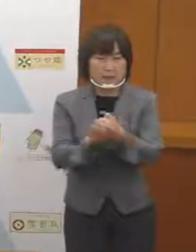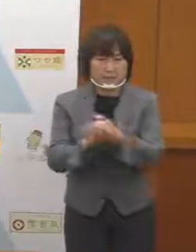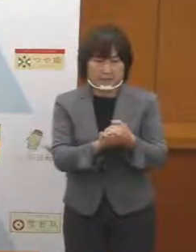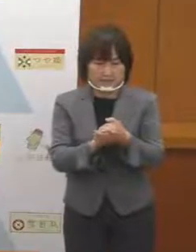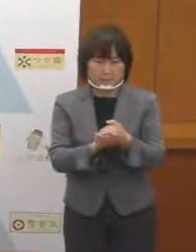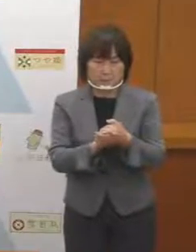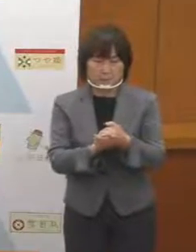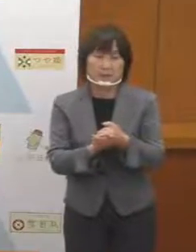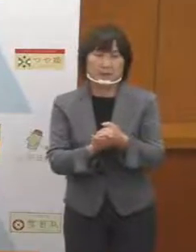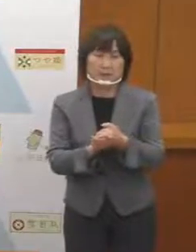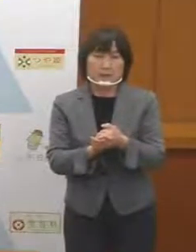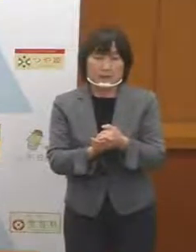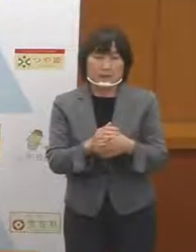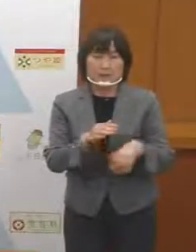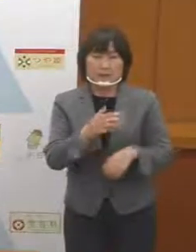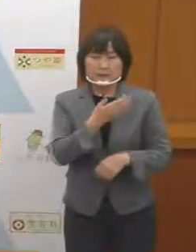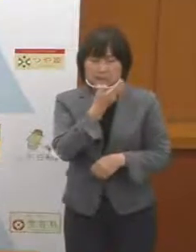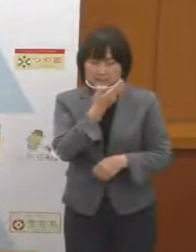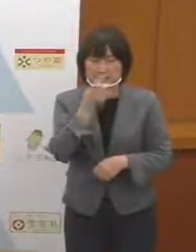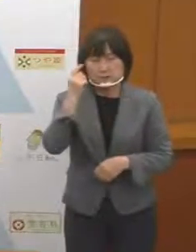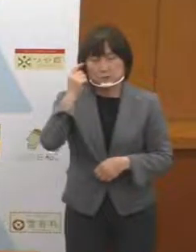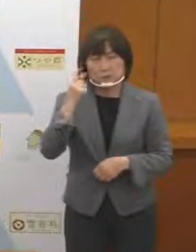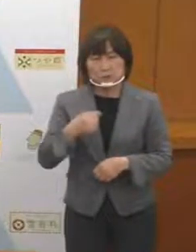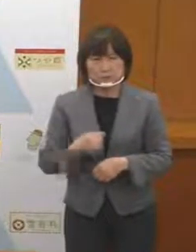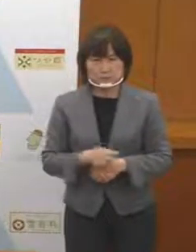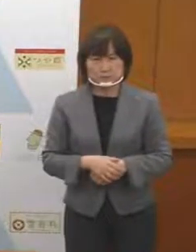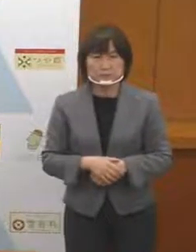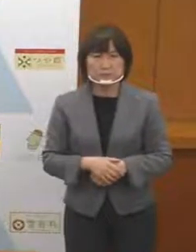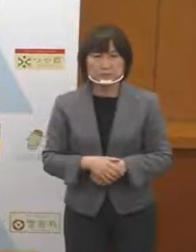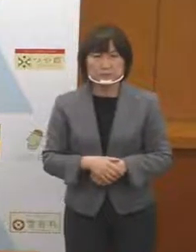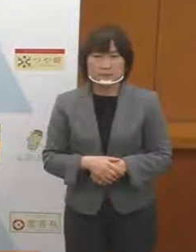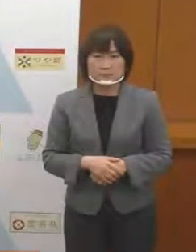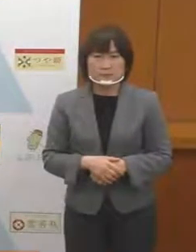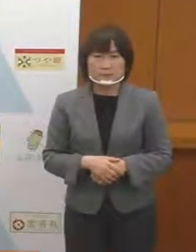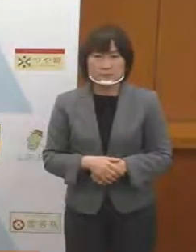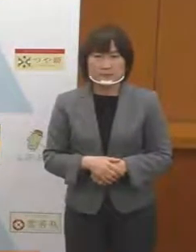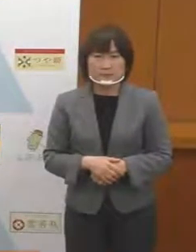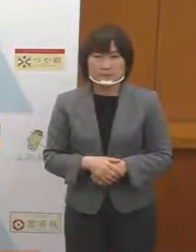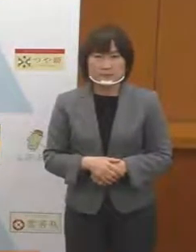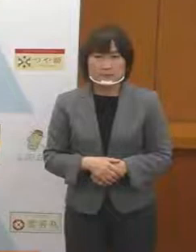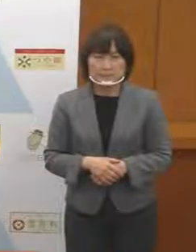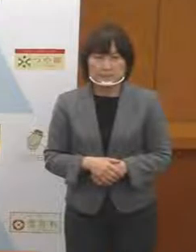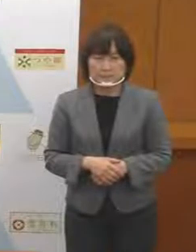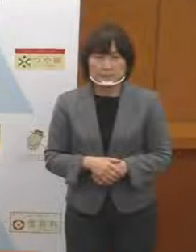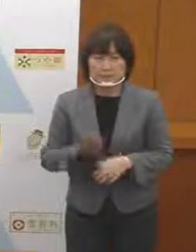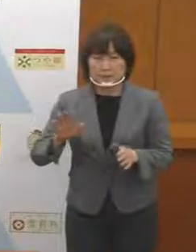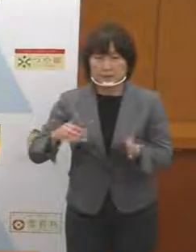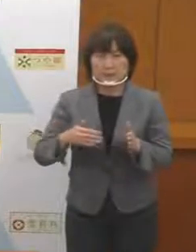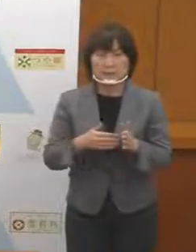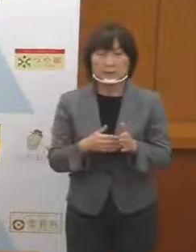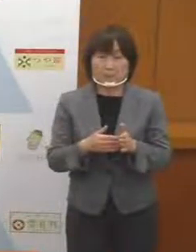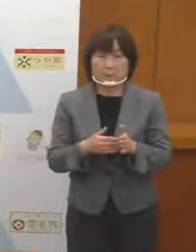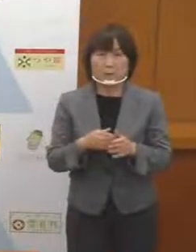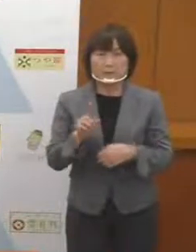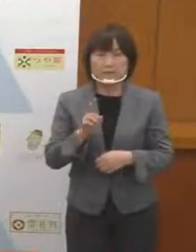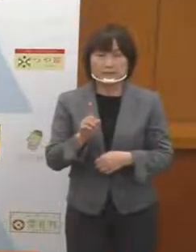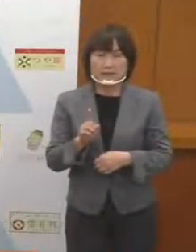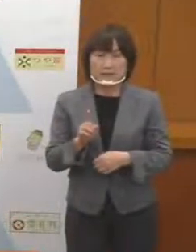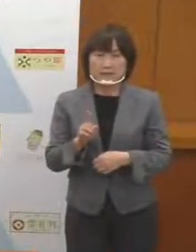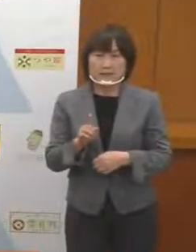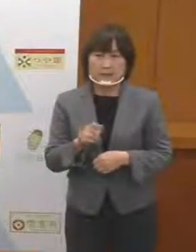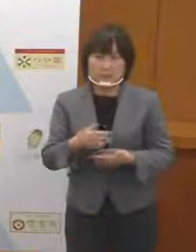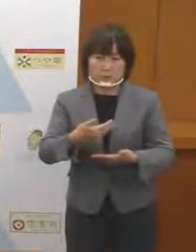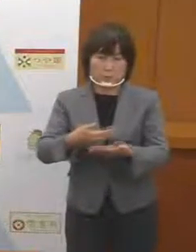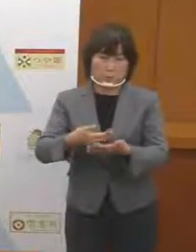ほんとリアム重要であるというふうに思っておりますこれまでも何かのい